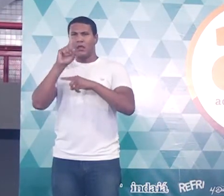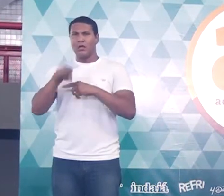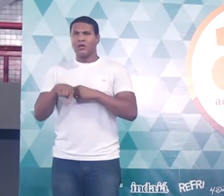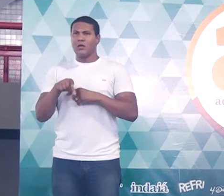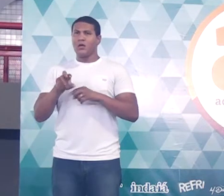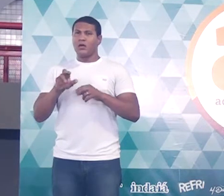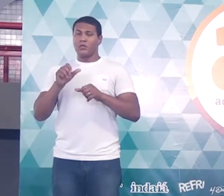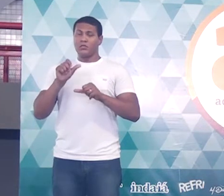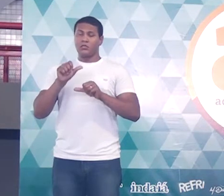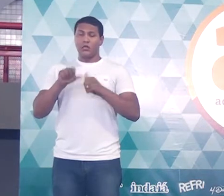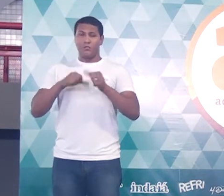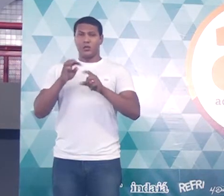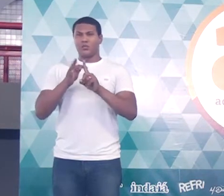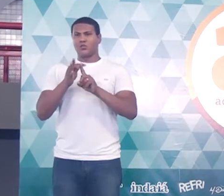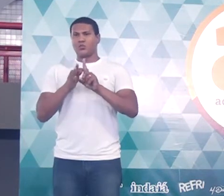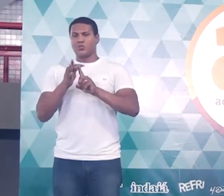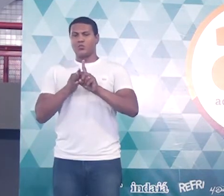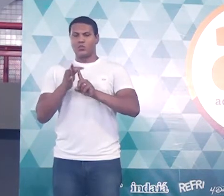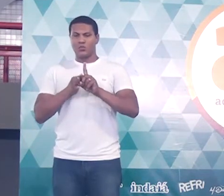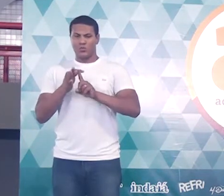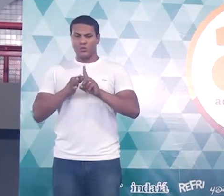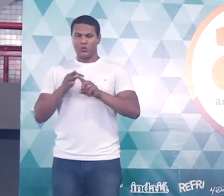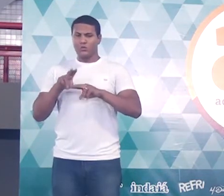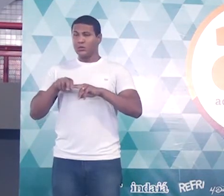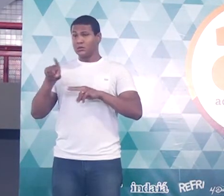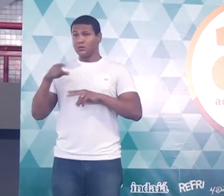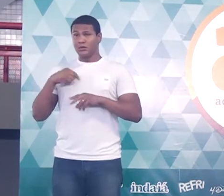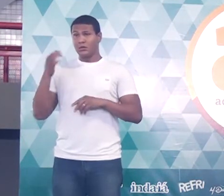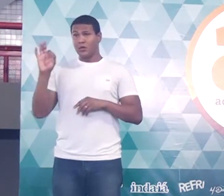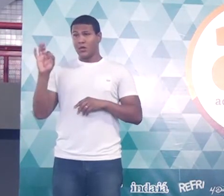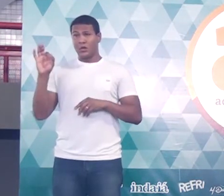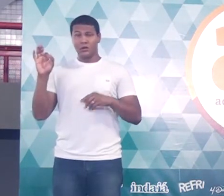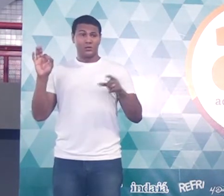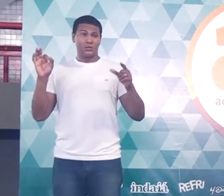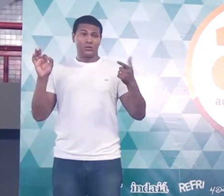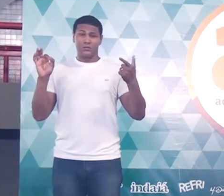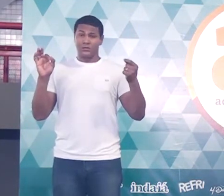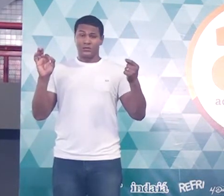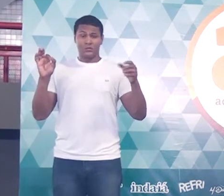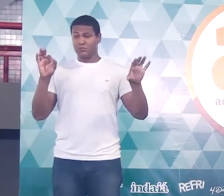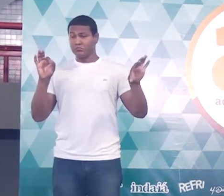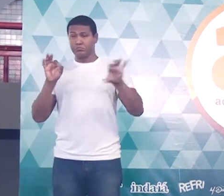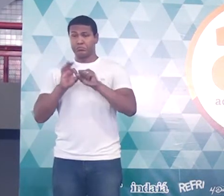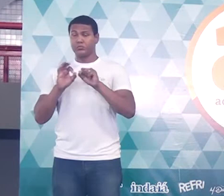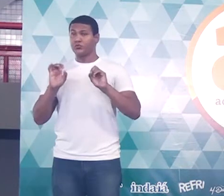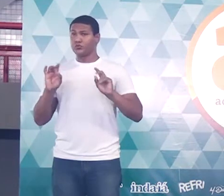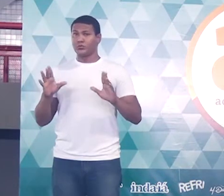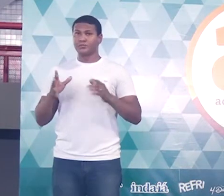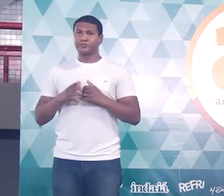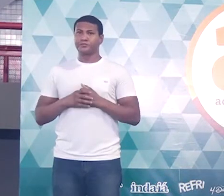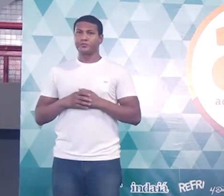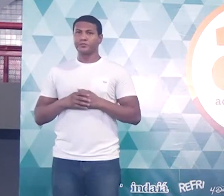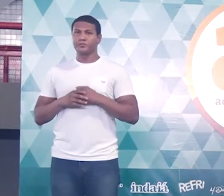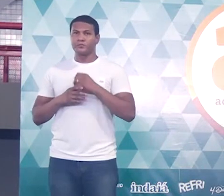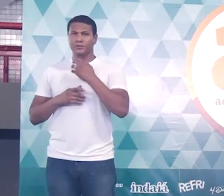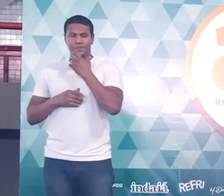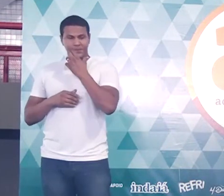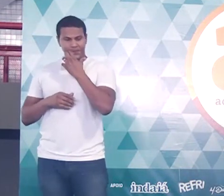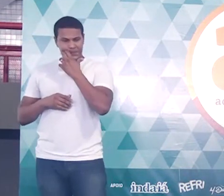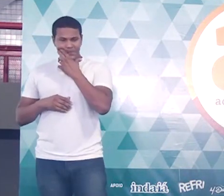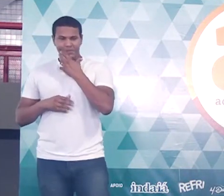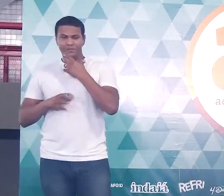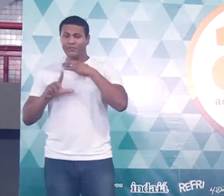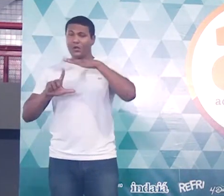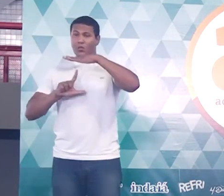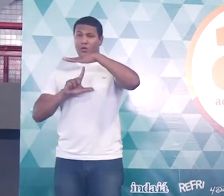E diferença, no caso de 20 para 10, é só 10, que é 20 menos 10. E o L pode ser duas coisas. Se for uma